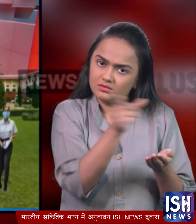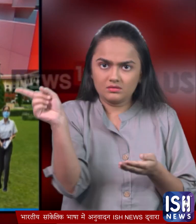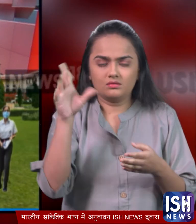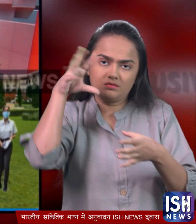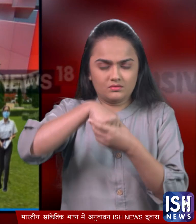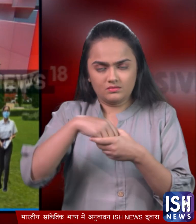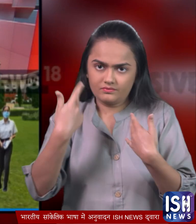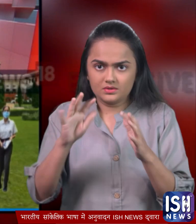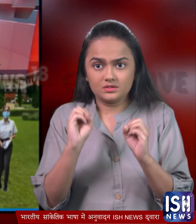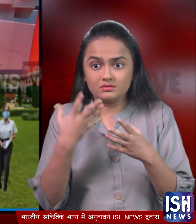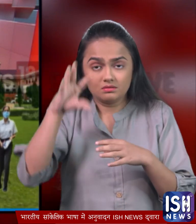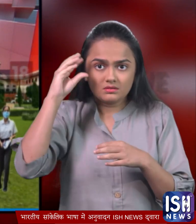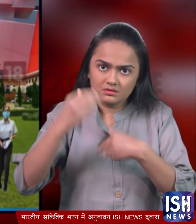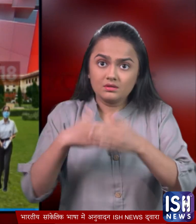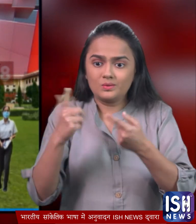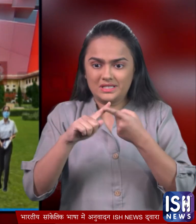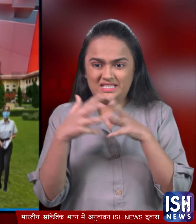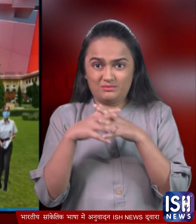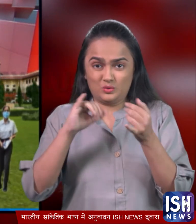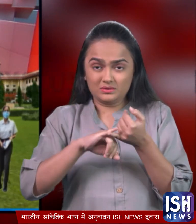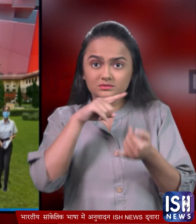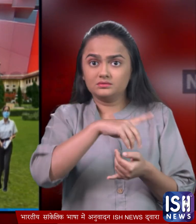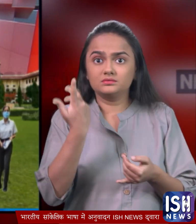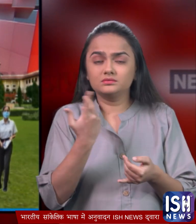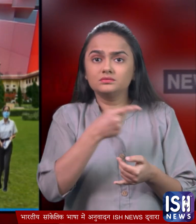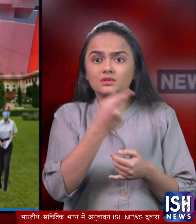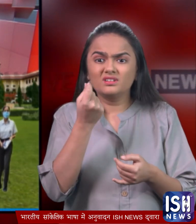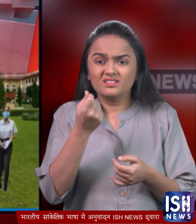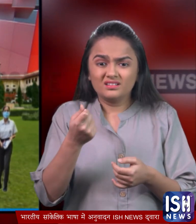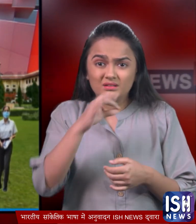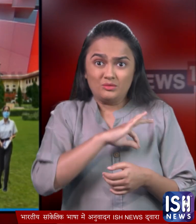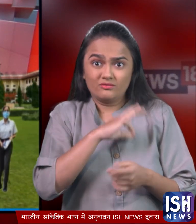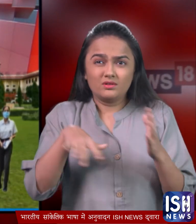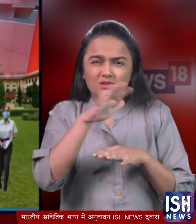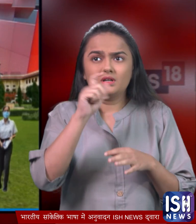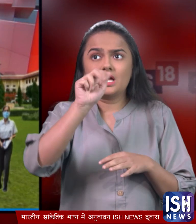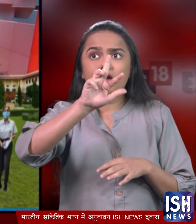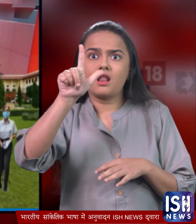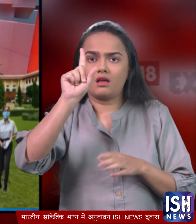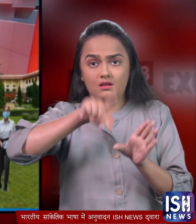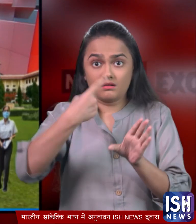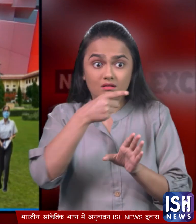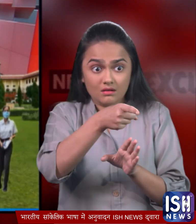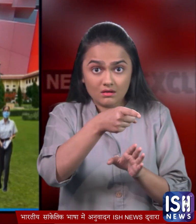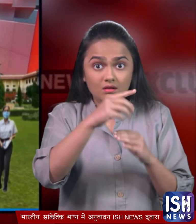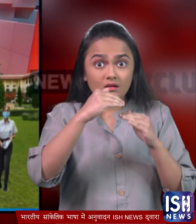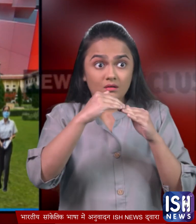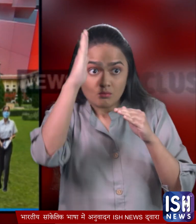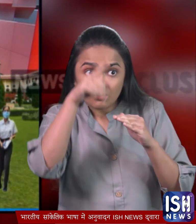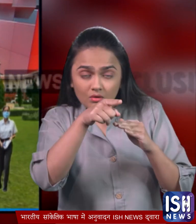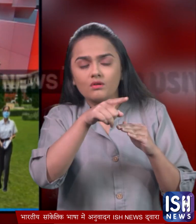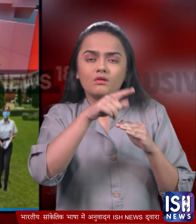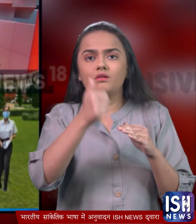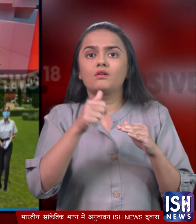काफी विवाद हुआ था, क्योंकि इसके तहत ईडब्ल्यूएस कैटेगरी के छात्रों के लिए सालाना आमदनी की सीमा 8 लाख रुपए तय की गई थी, जिसे